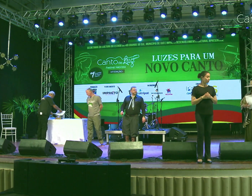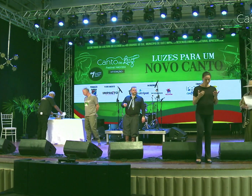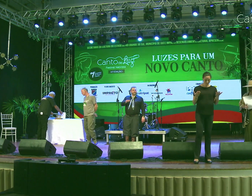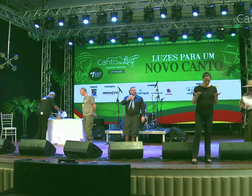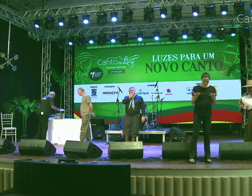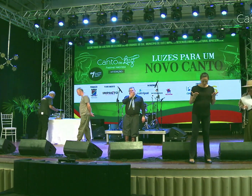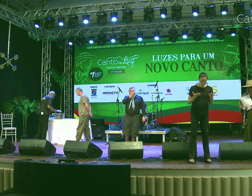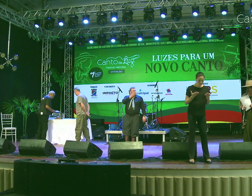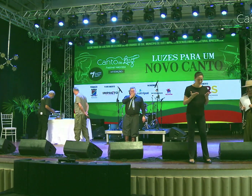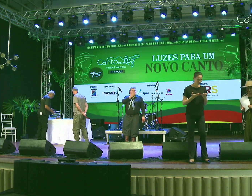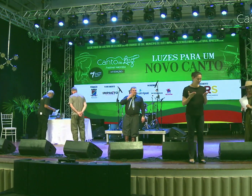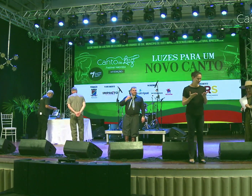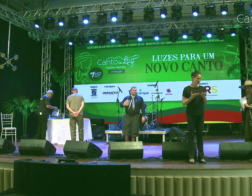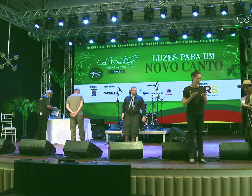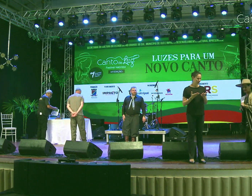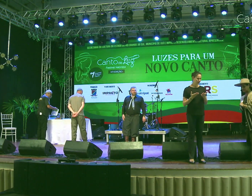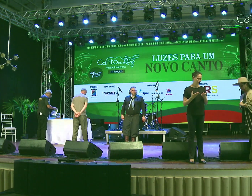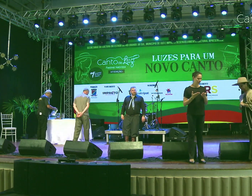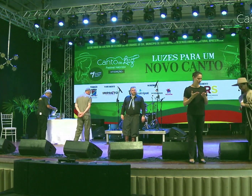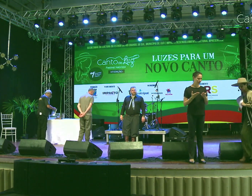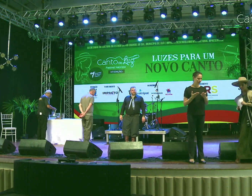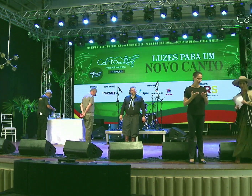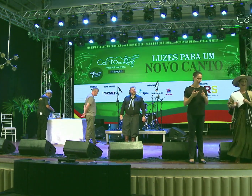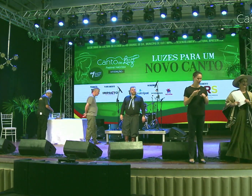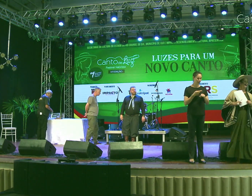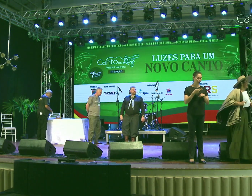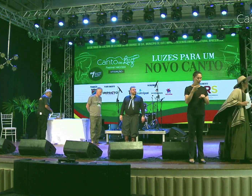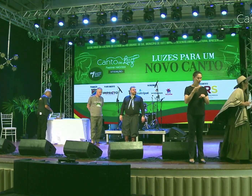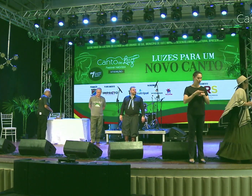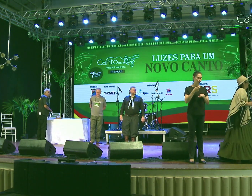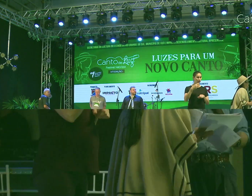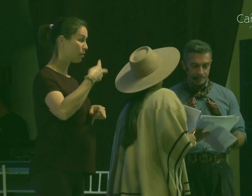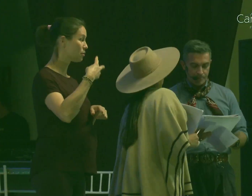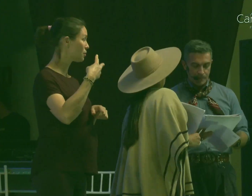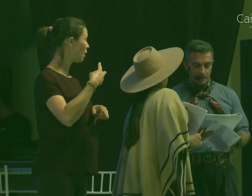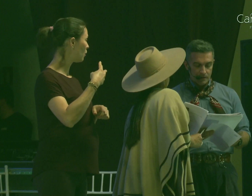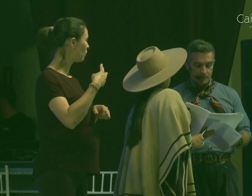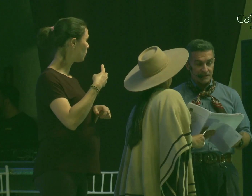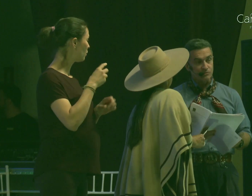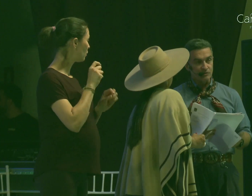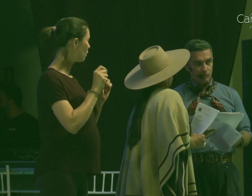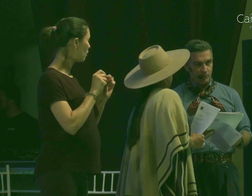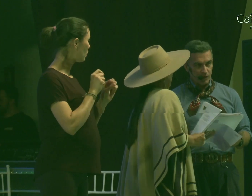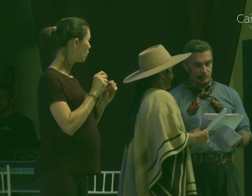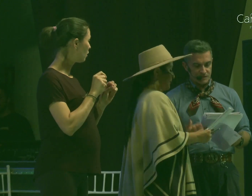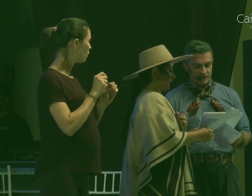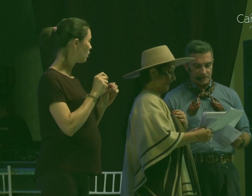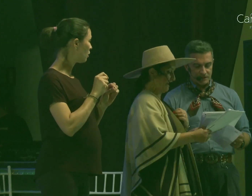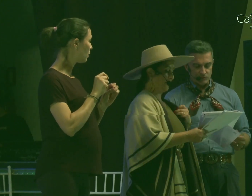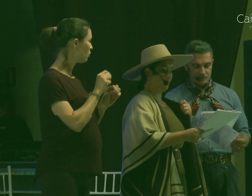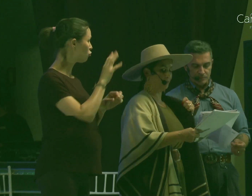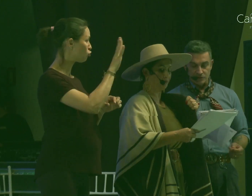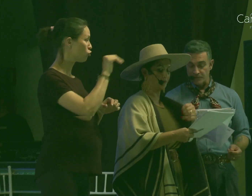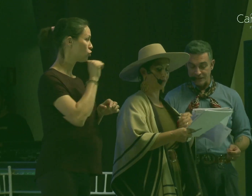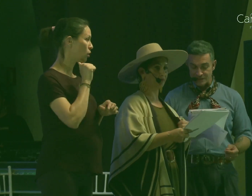agora à premiação do terceiro lugar. Antes, nós chamamos aqui para subir ao palco o secretário municipal de planejamento,